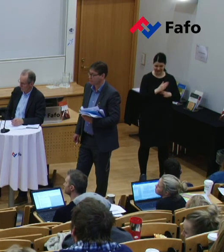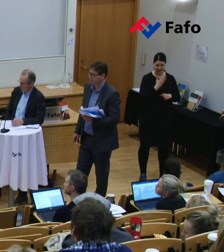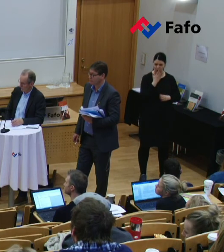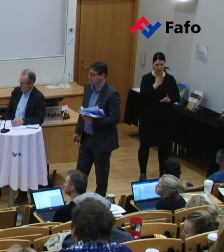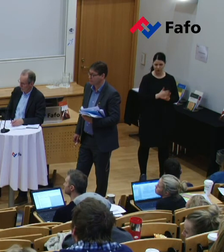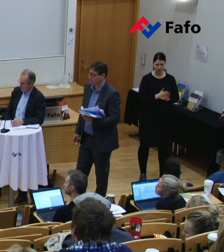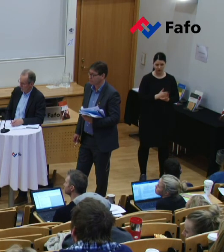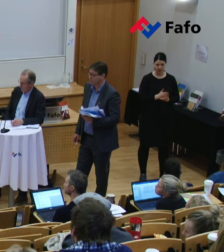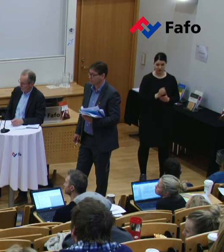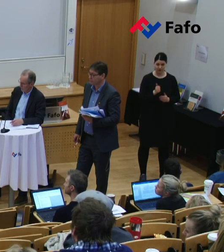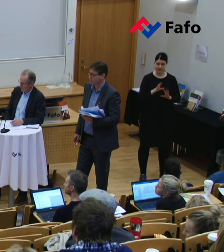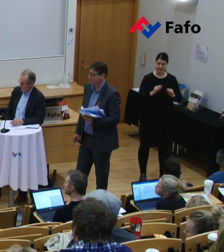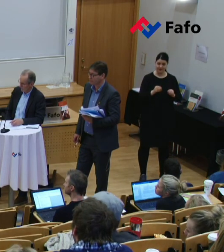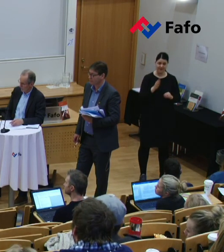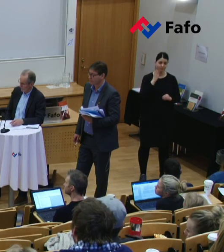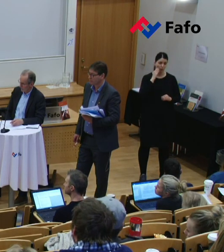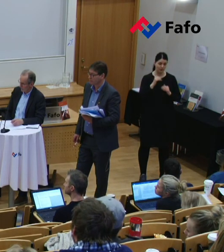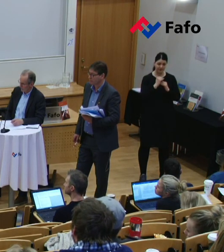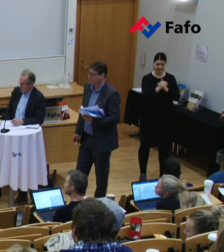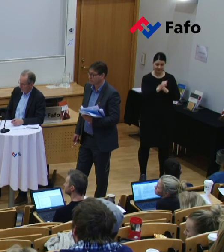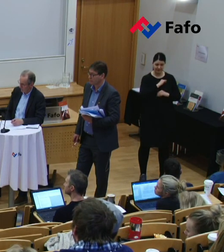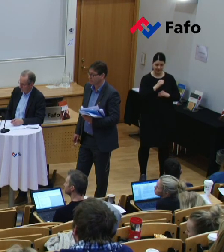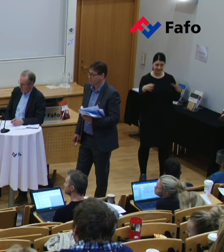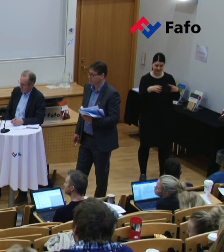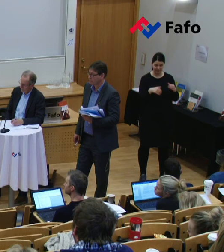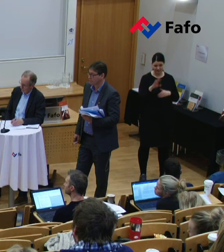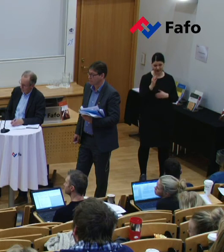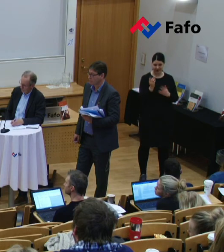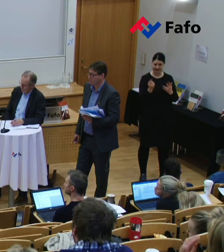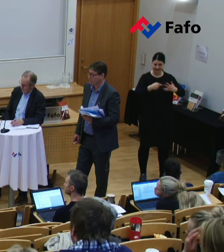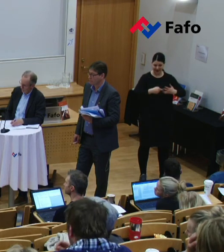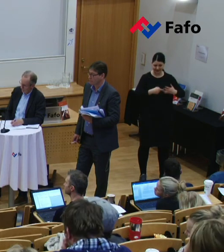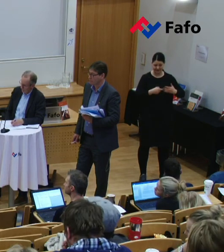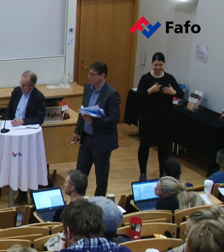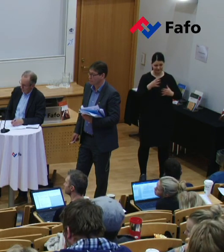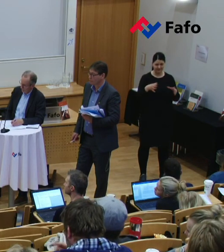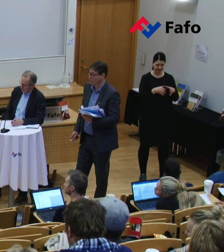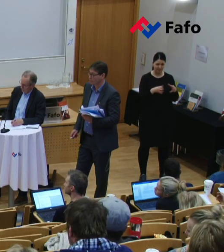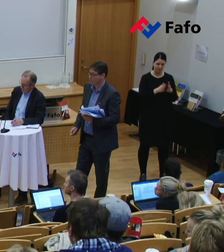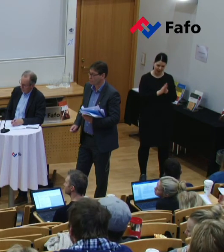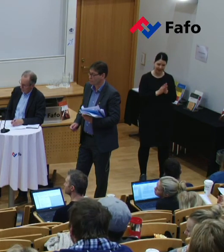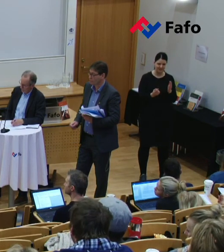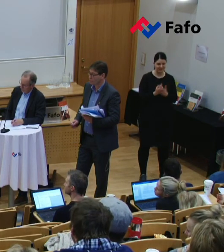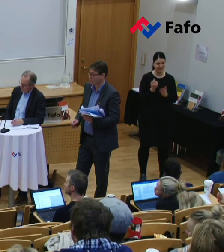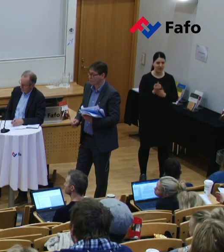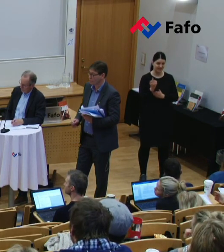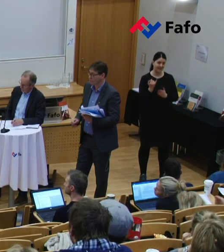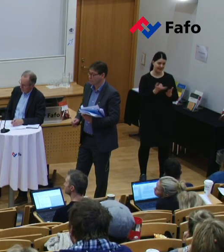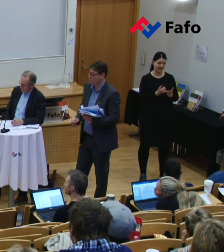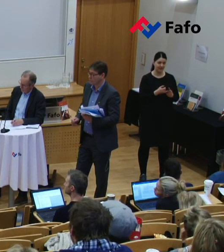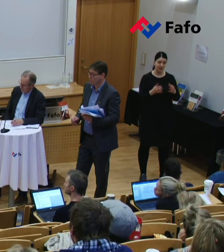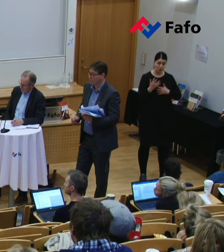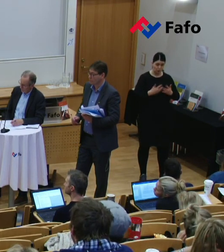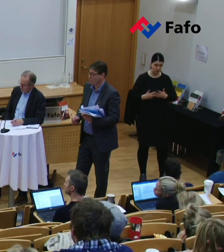høyere bostabilitet også hvis vi lagde mer integrerte team som inkluderte også spesialiserte tjenester. Det gjorde man i USA med